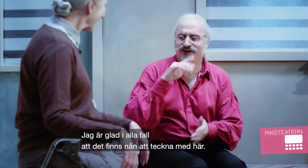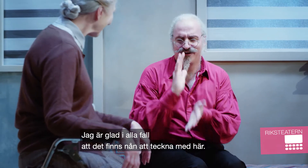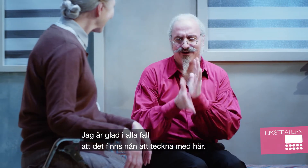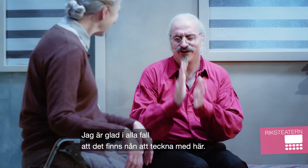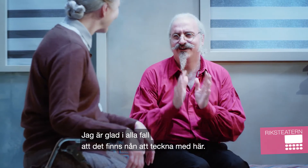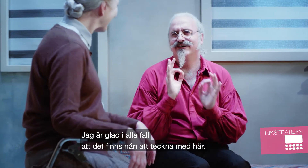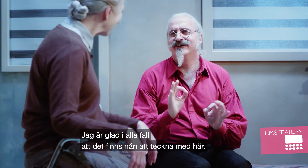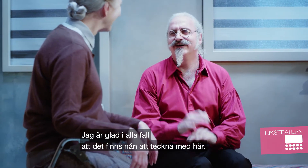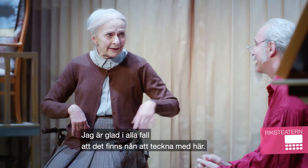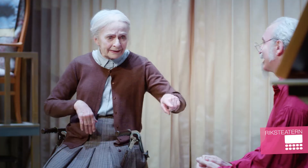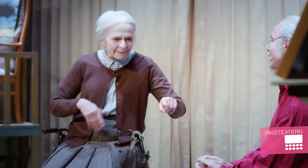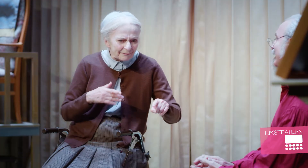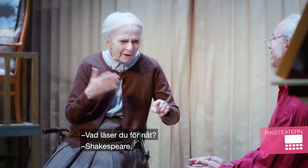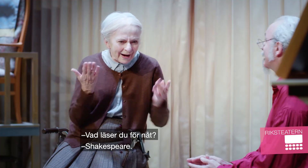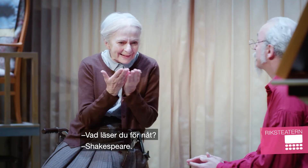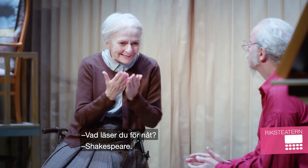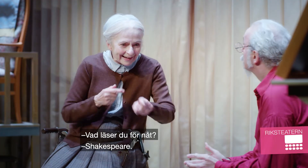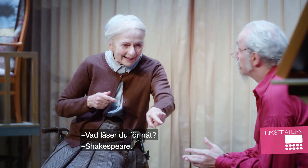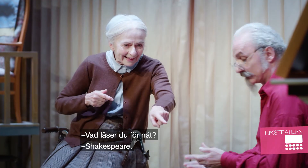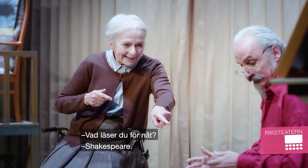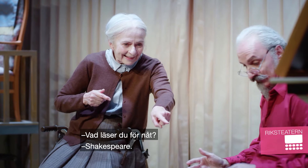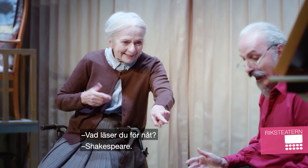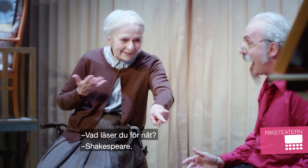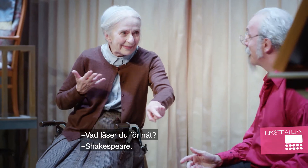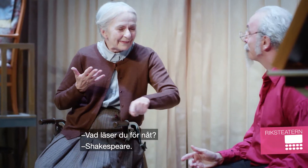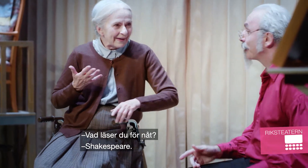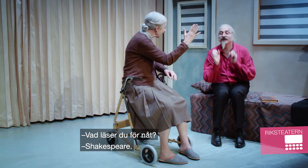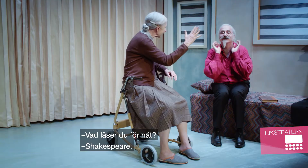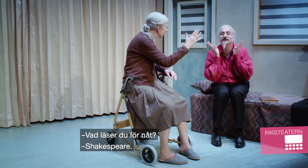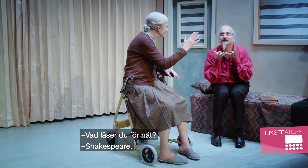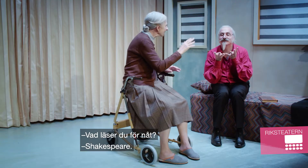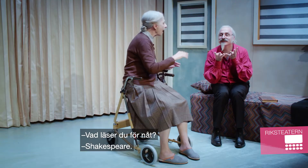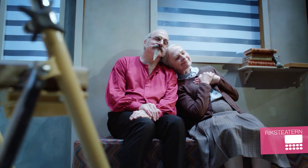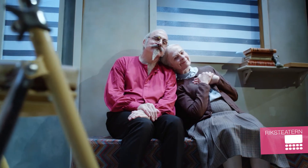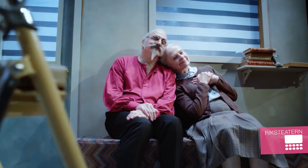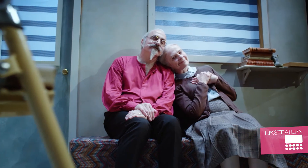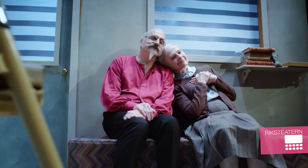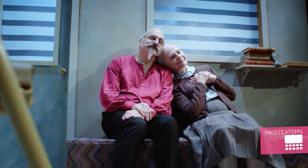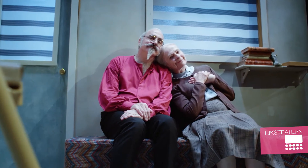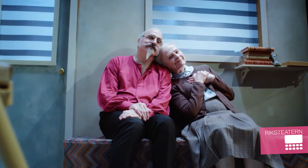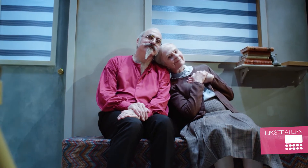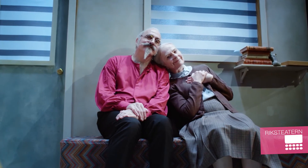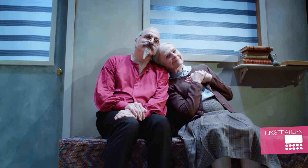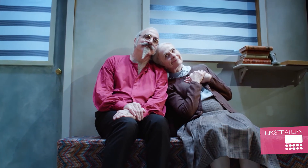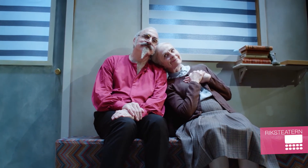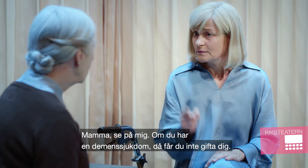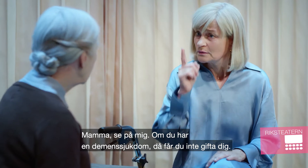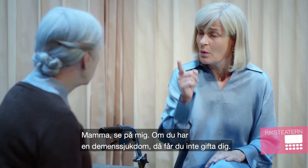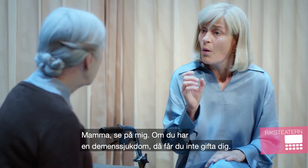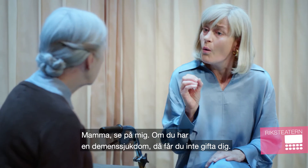att teckna med här. Vad läser du för något? Shakespeare? Jo, mamma, se på mig. Om det är